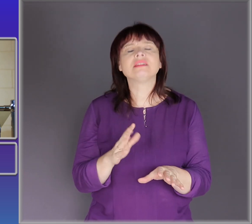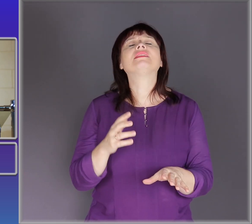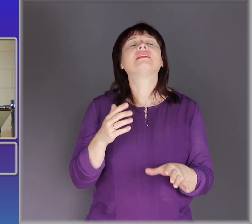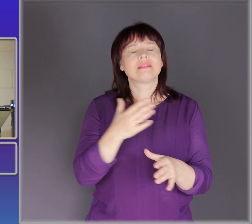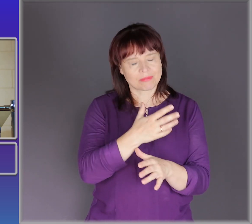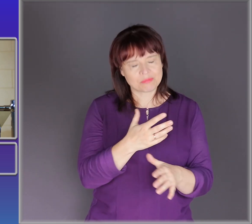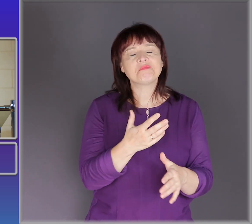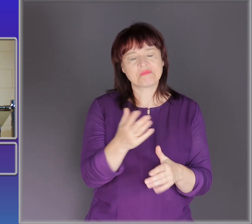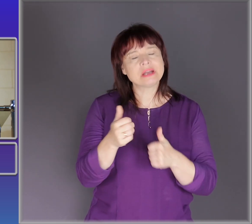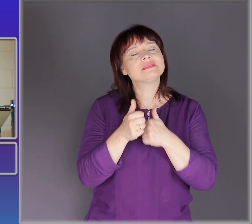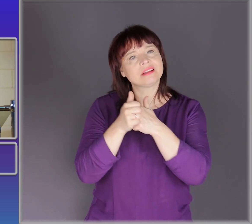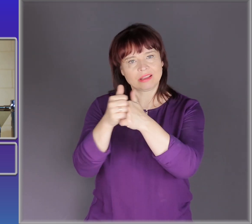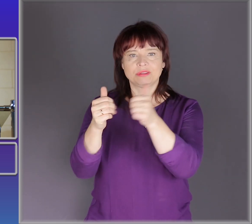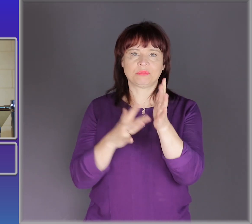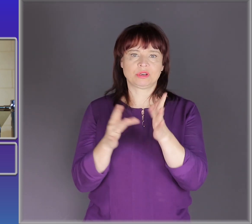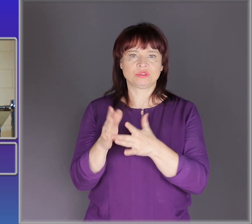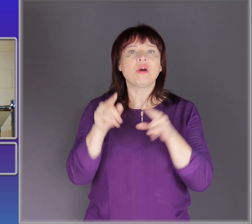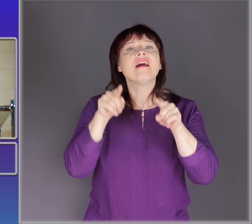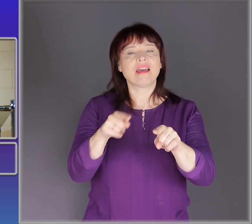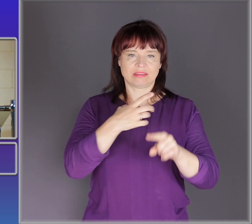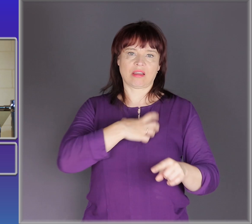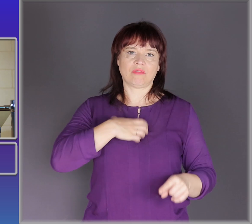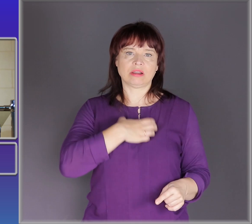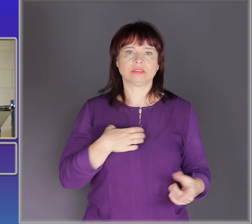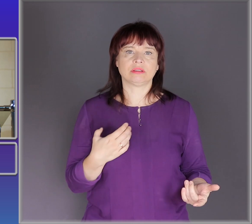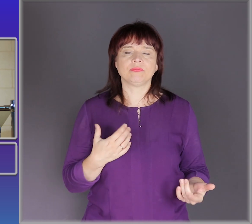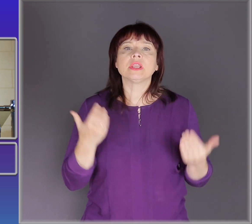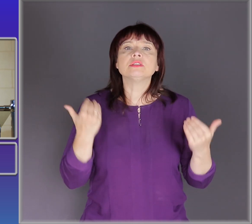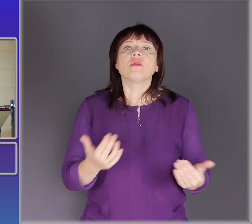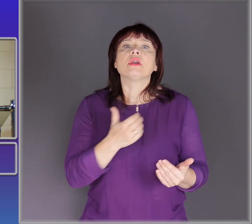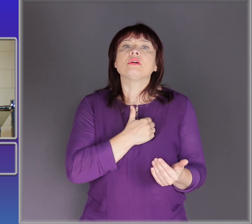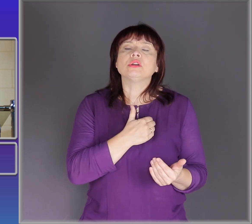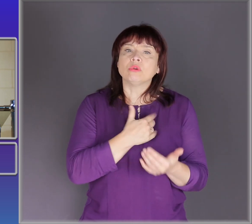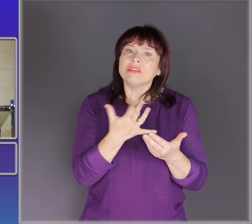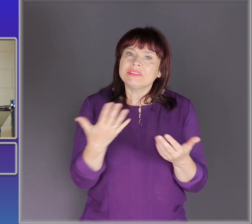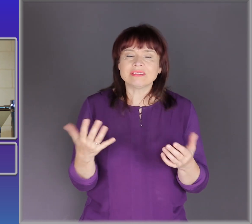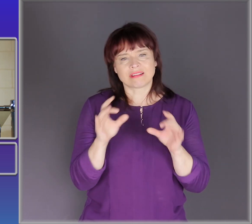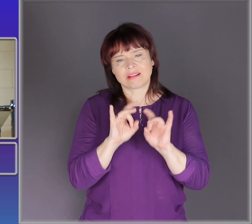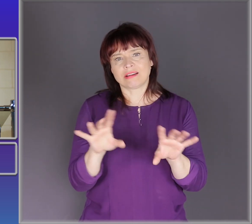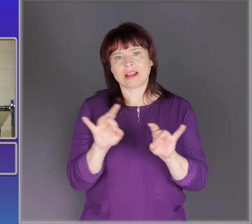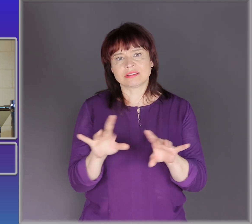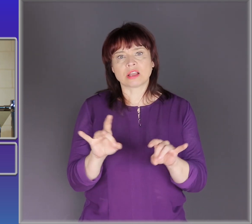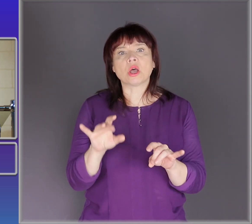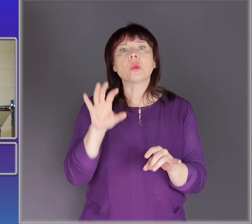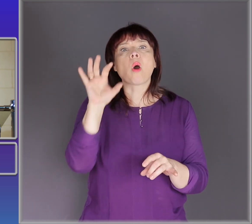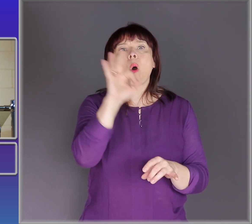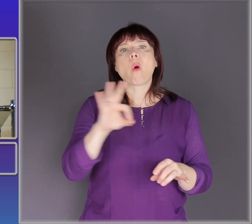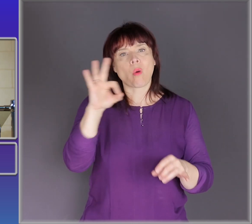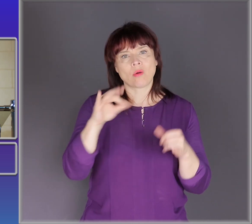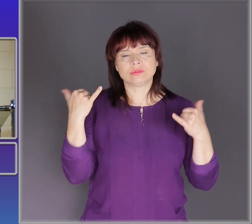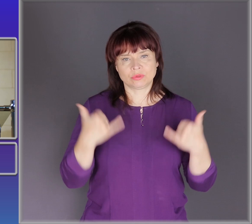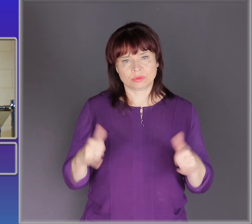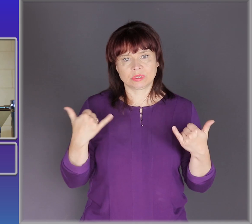христом для нас это важный момент сегодня хотел бы сказать несколько вещей по поводу чудес и потом мы еще будем